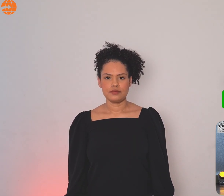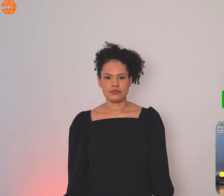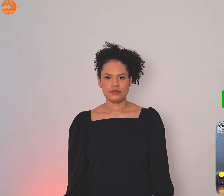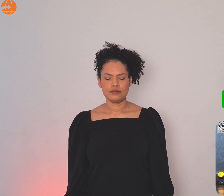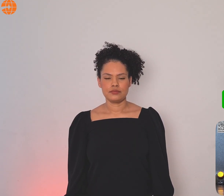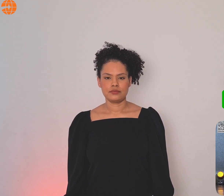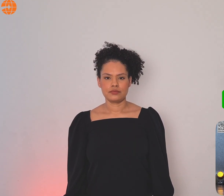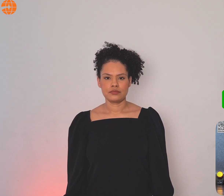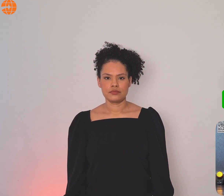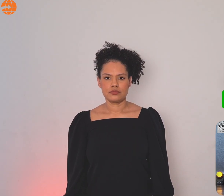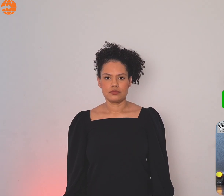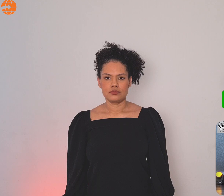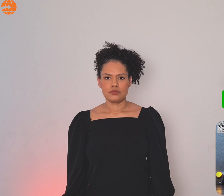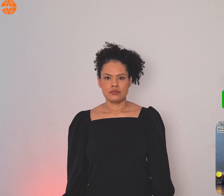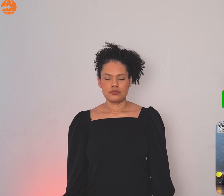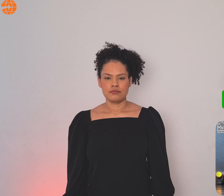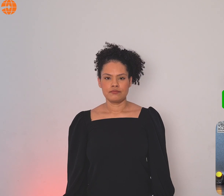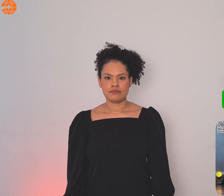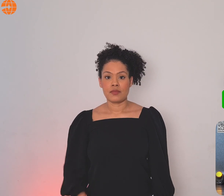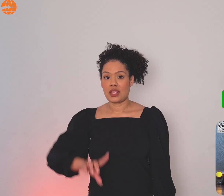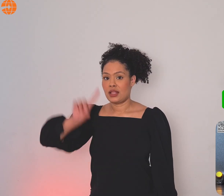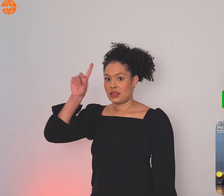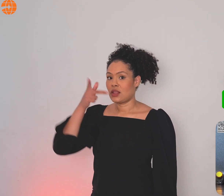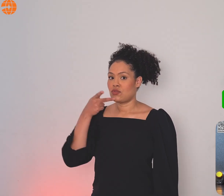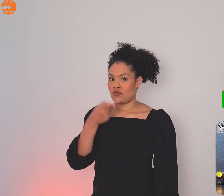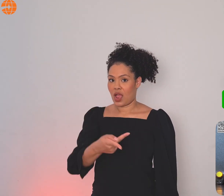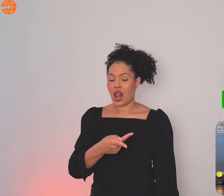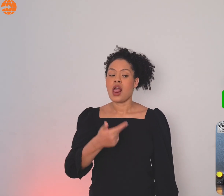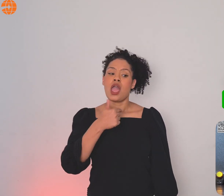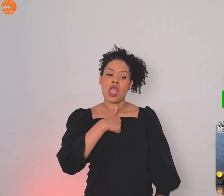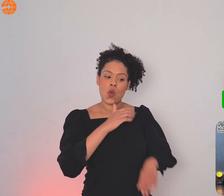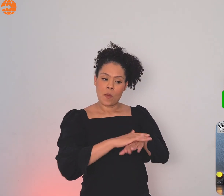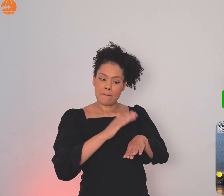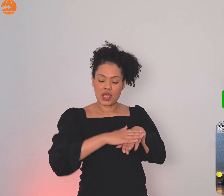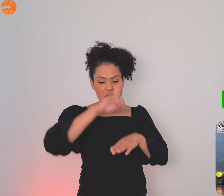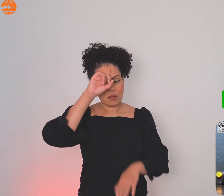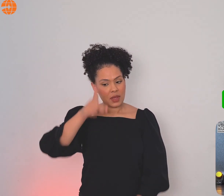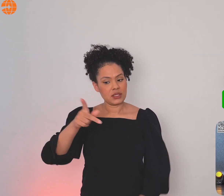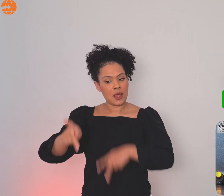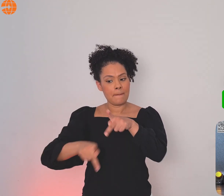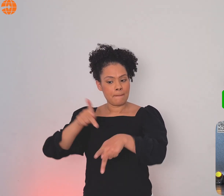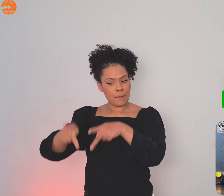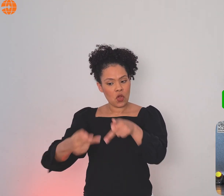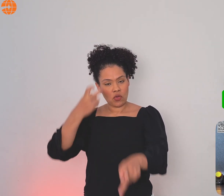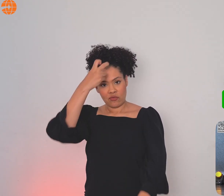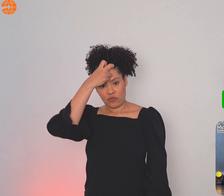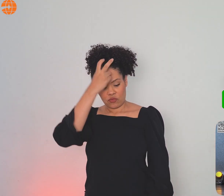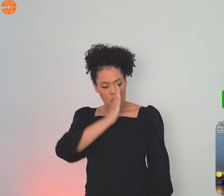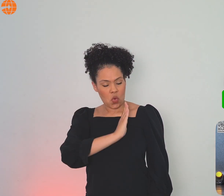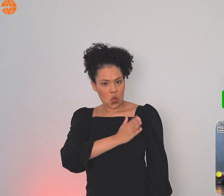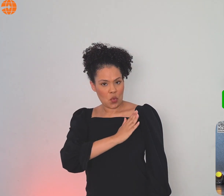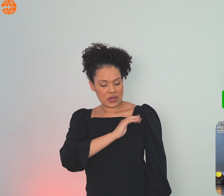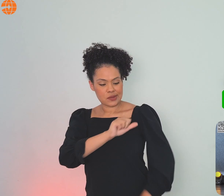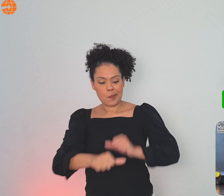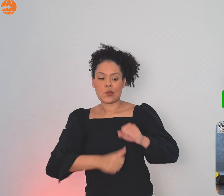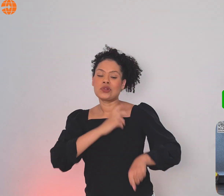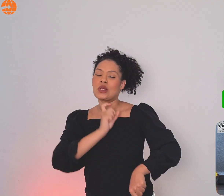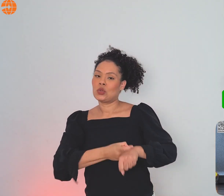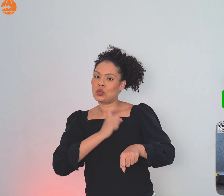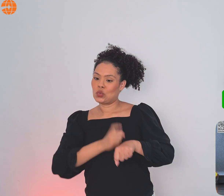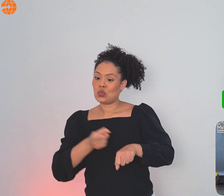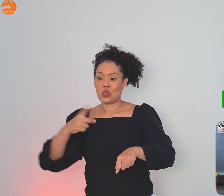eu, porém, endurecerei o coração dos egípcios, e eles os perseguirão, e